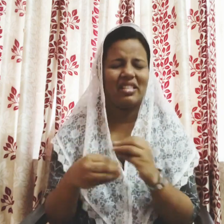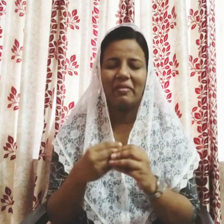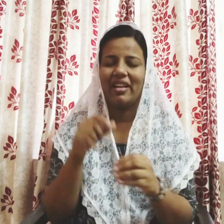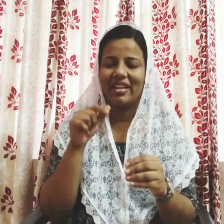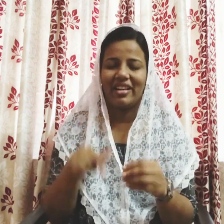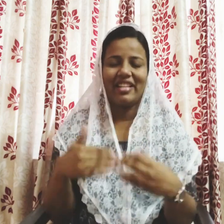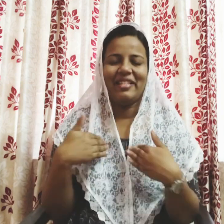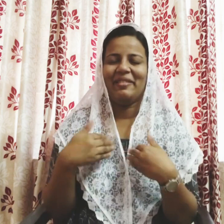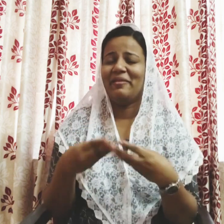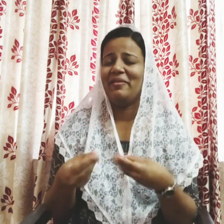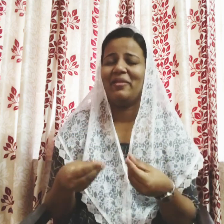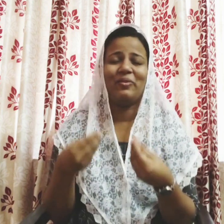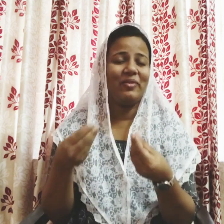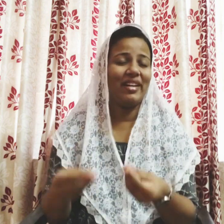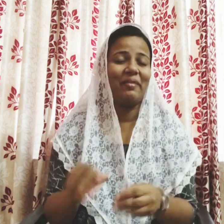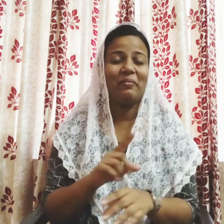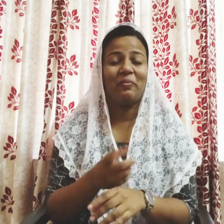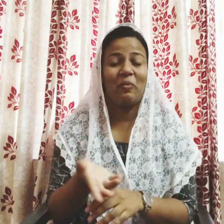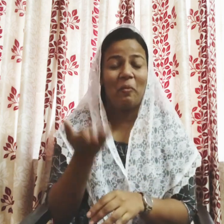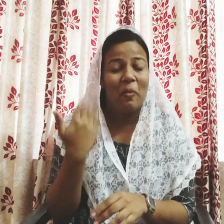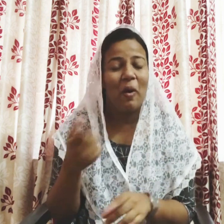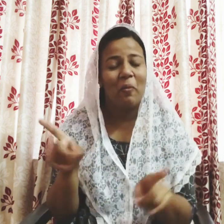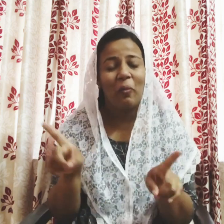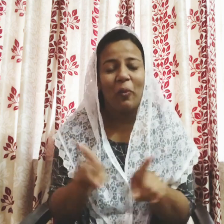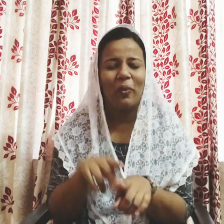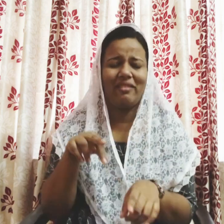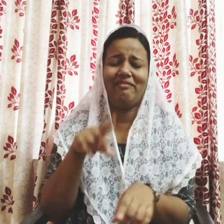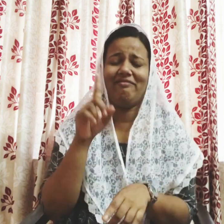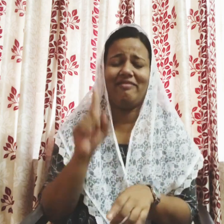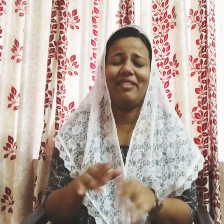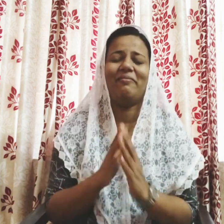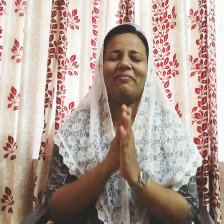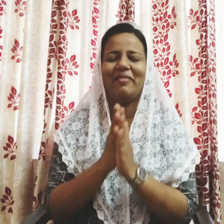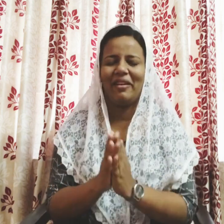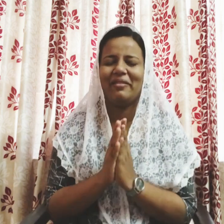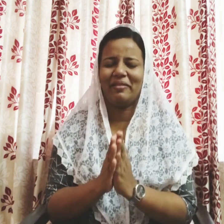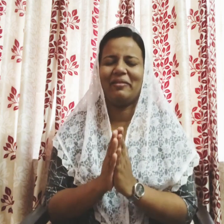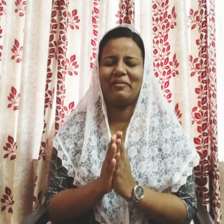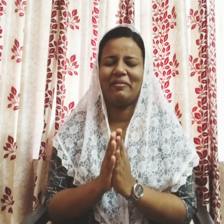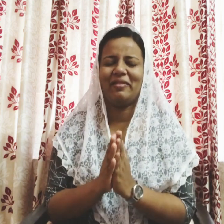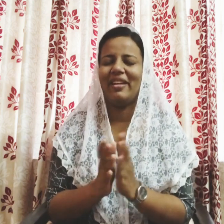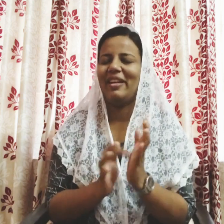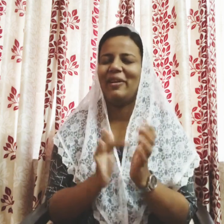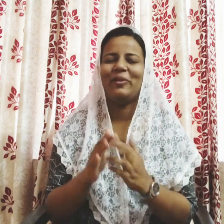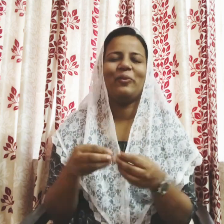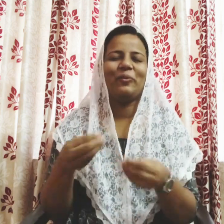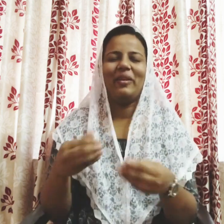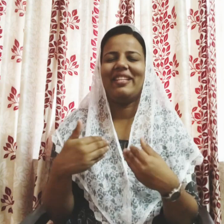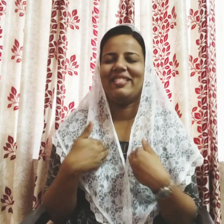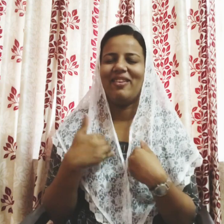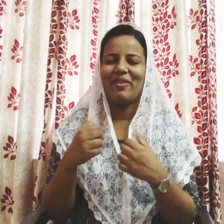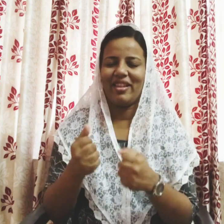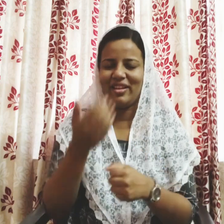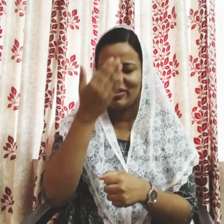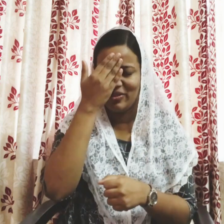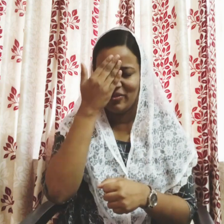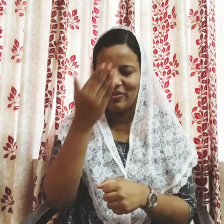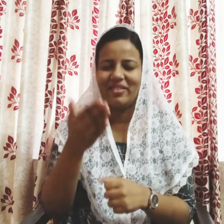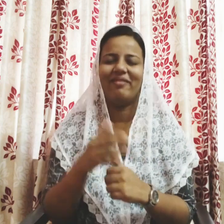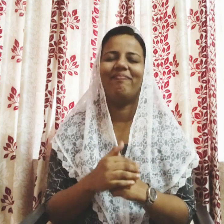നാമത്തിൽ പരിഹരിക്കപ്പെട്ടിരിക്കാൻ അത് പൂർവ്വ സ്ഥിതിയിലേക്ക് മടങ്ങി വന്നിരിക്കുന്നതിനായി സ്തോത്രം. കർത്താവ് കൊടുത്ത സൗഖ്യത്തിന് നന്ദി പറയുന്നു കർത്താവേ. അതുപോലെ